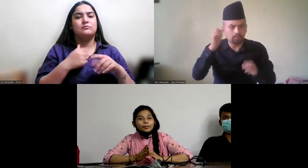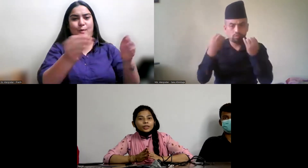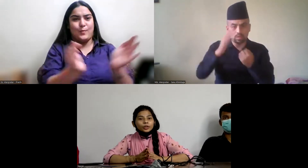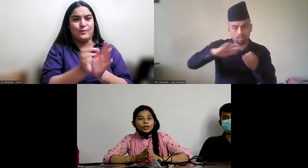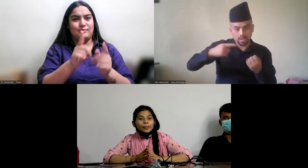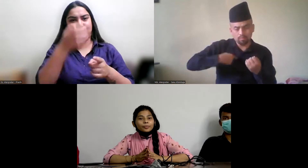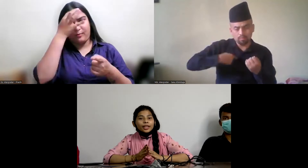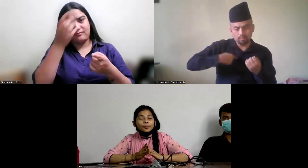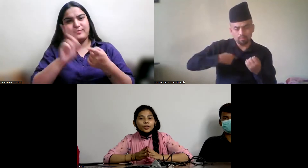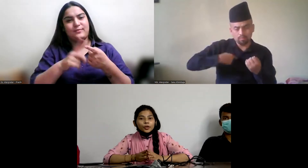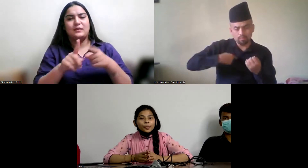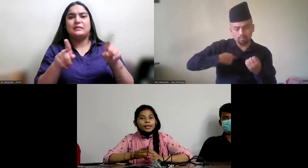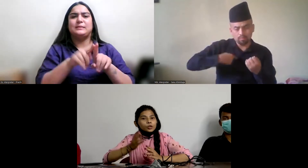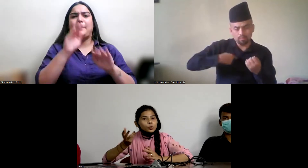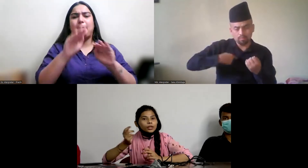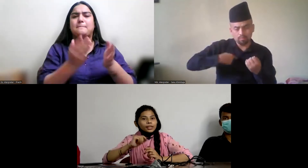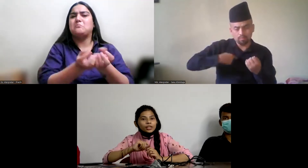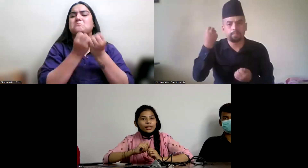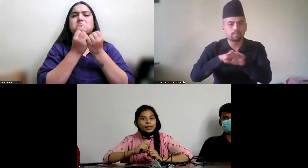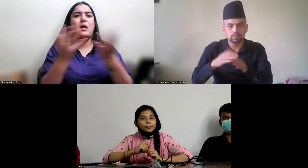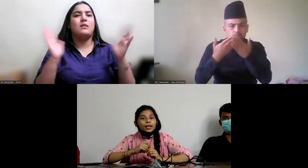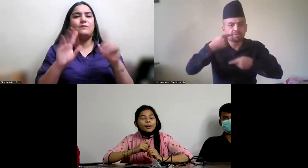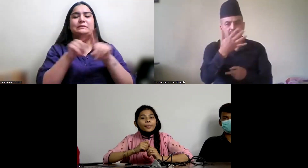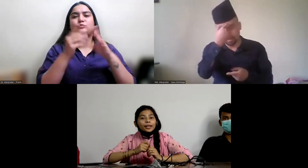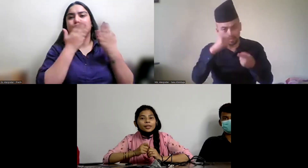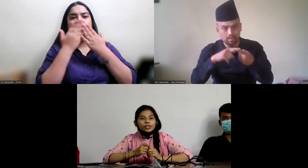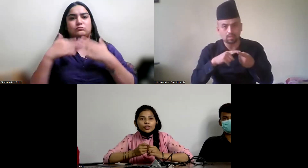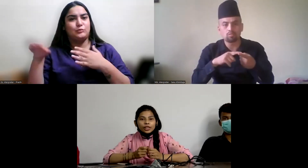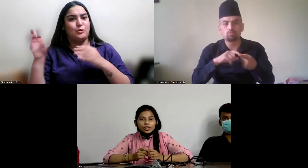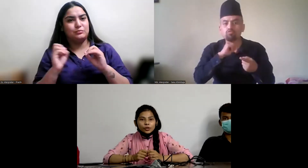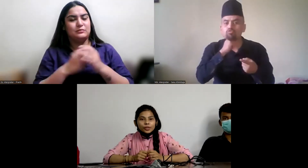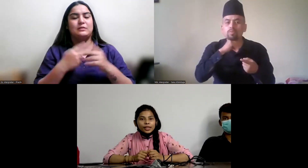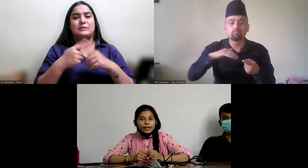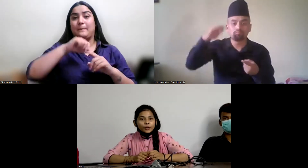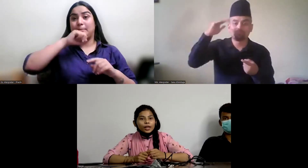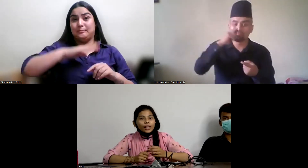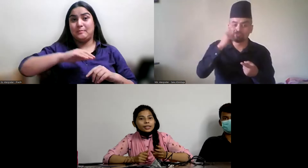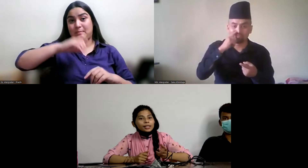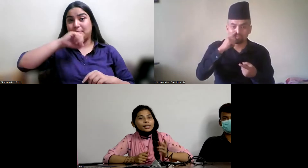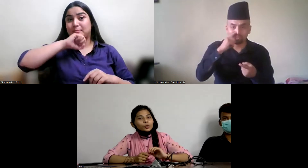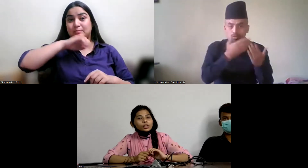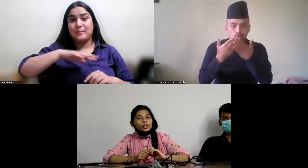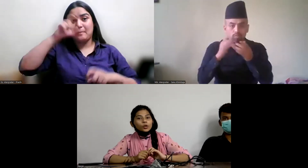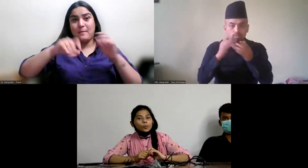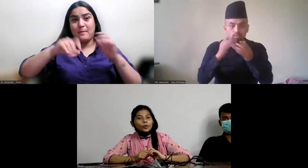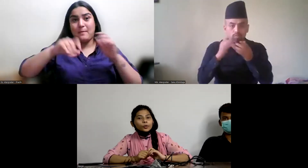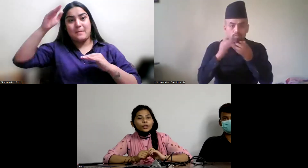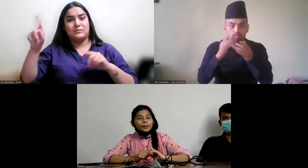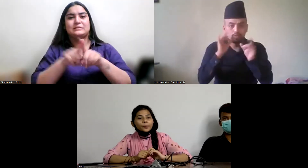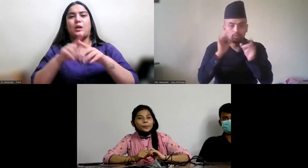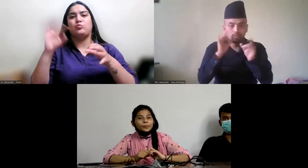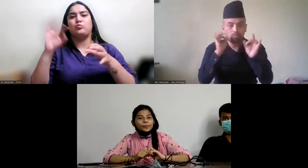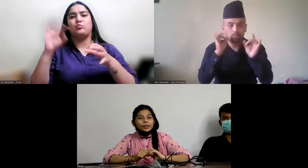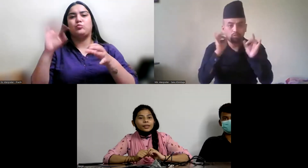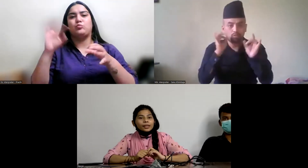जैसे कई बच्चों का नियमित तौर पर स्कूल नहीं जाना, बड़े बच्चे विशेष रूप से लड़कियों का अक्सर स्कूल से ड्रॉप आउट